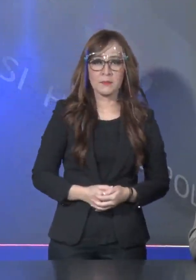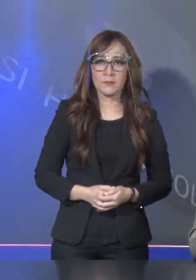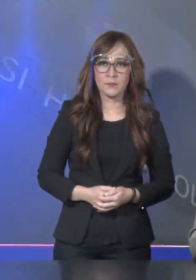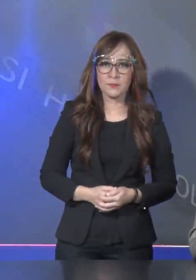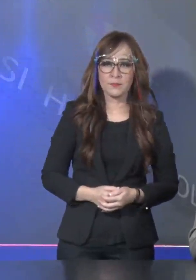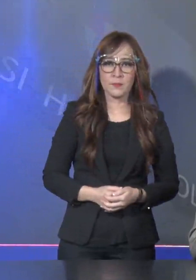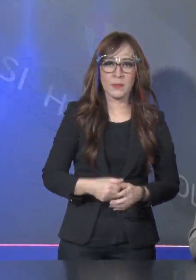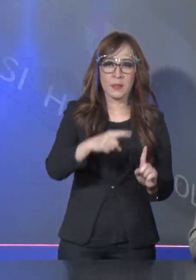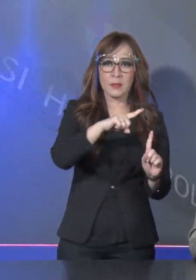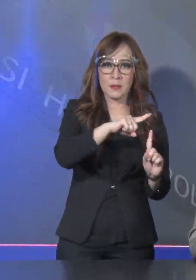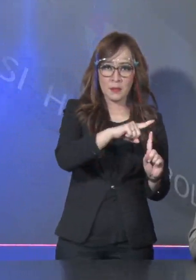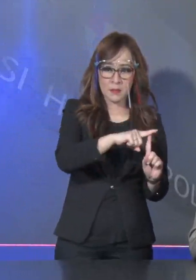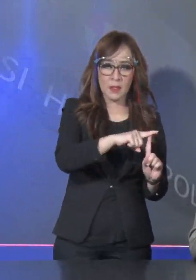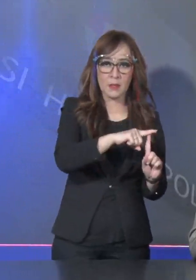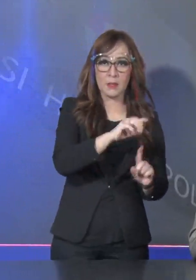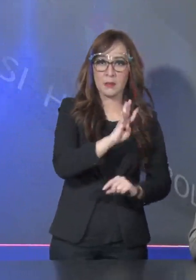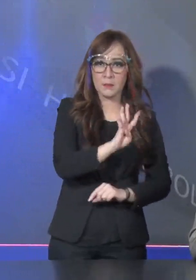Kemudian pada tanggal